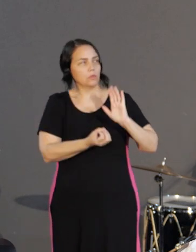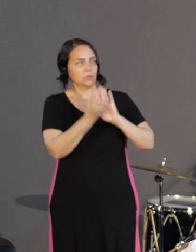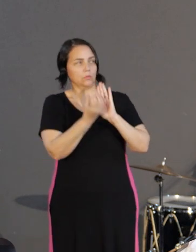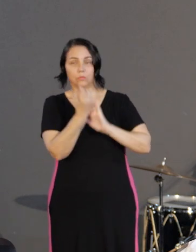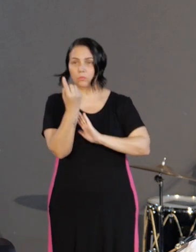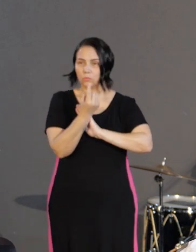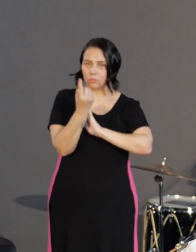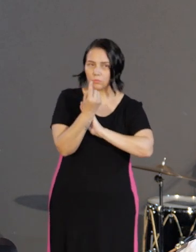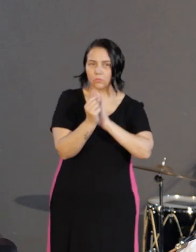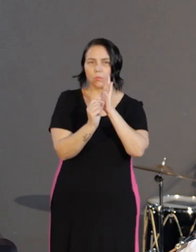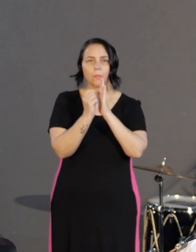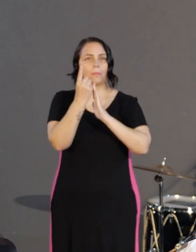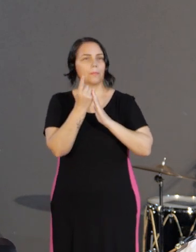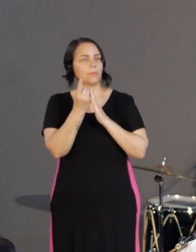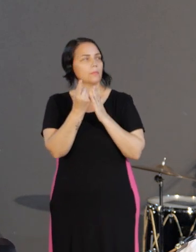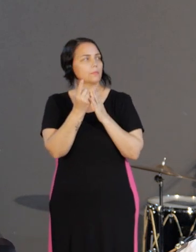com os primeiros